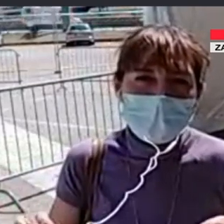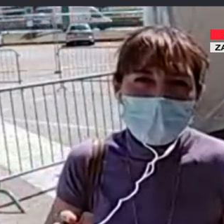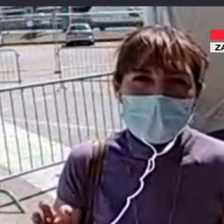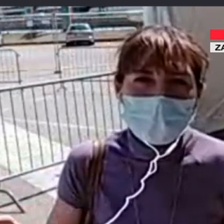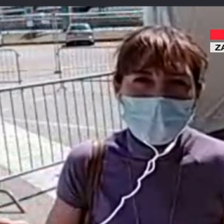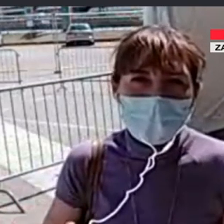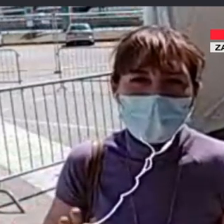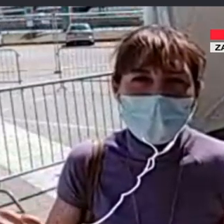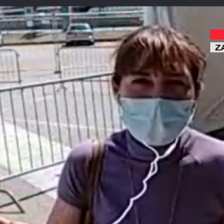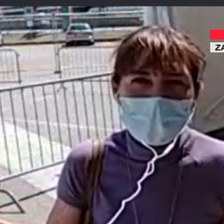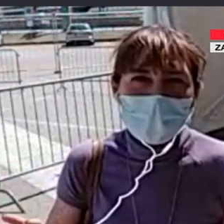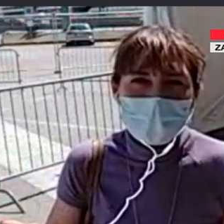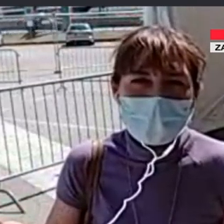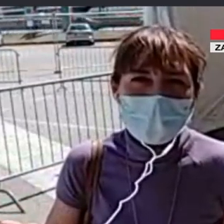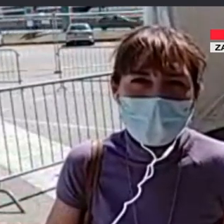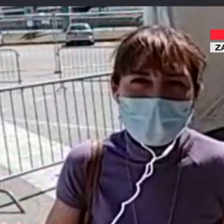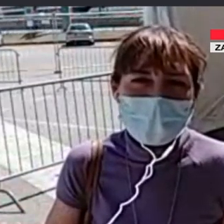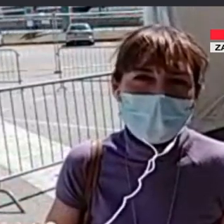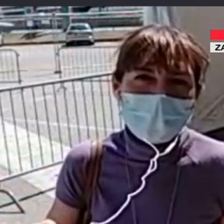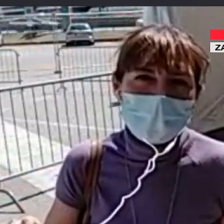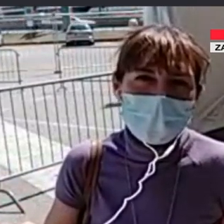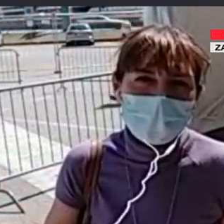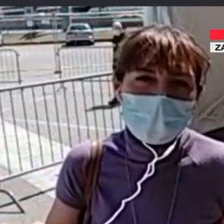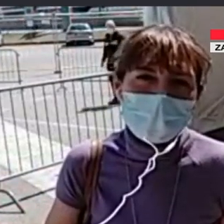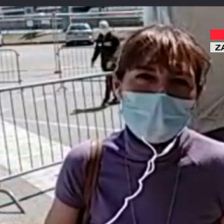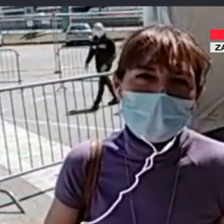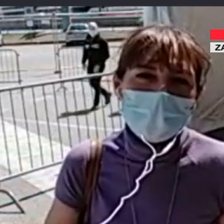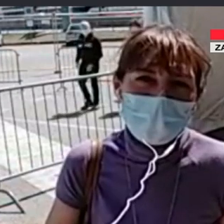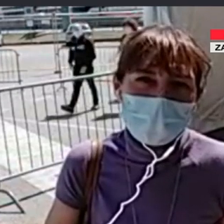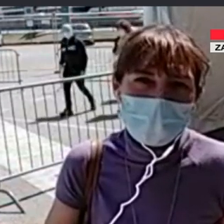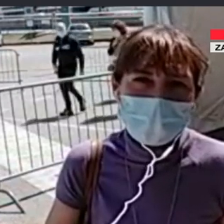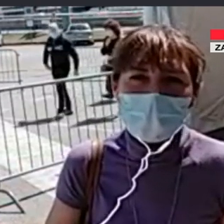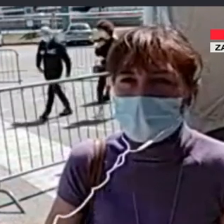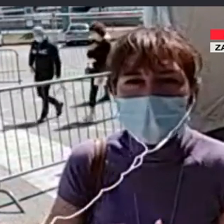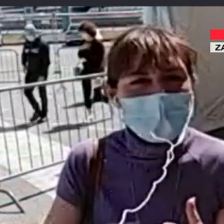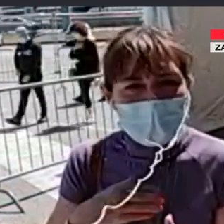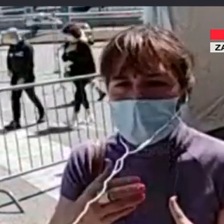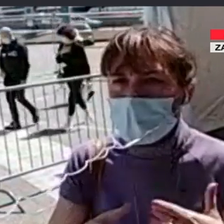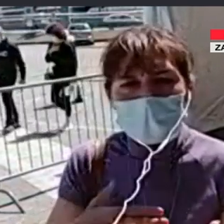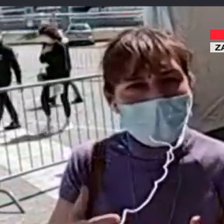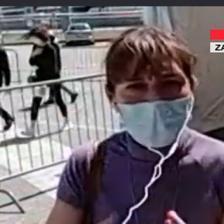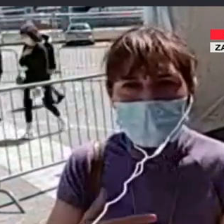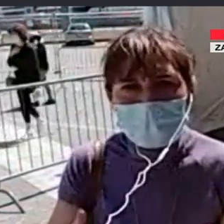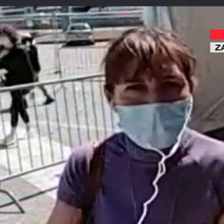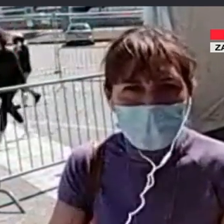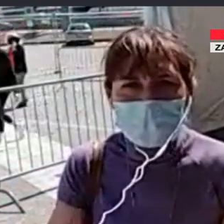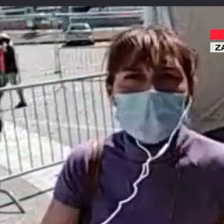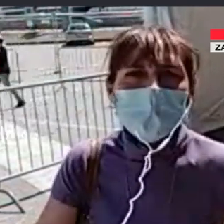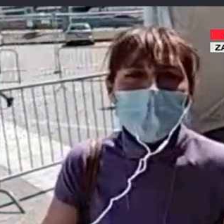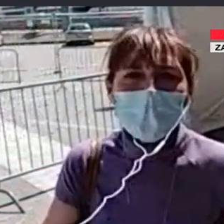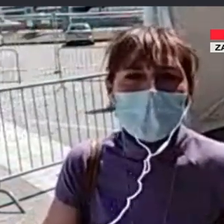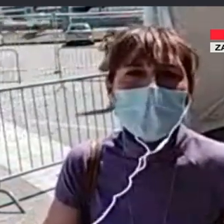gli orari sono un po' diversi per potersi vaccinare, per trovare le modalità per riuscire a venire. Anche se è molto rapido, molto